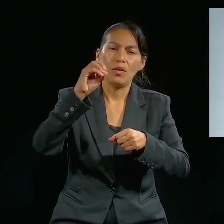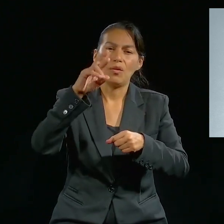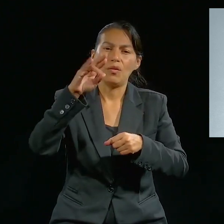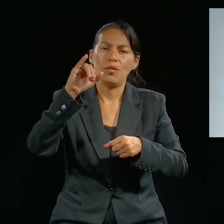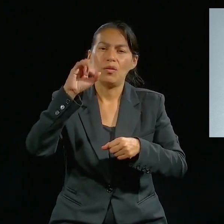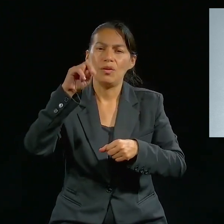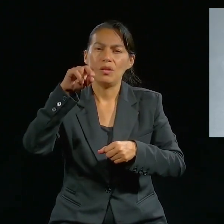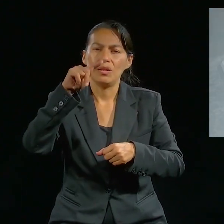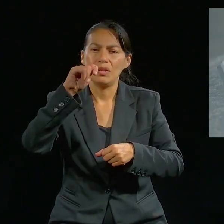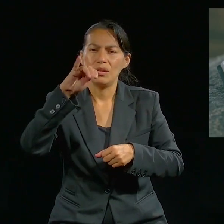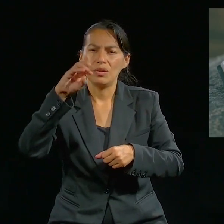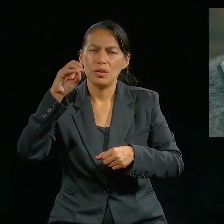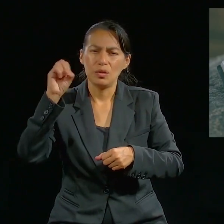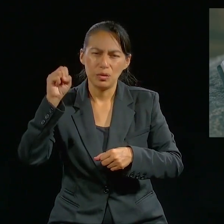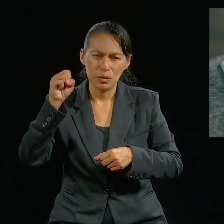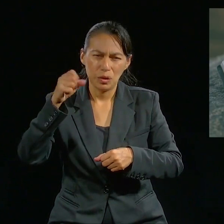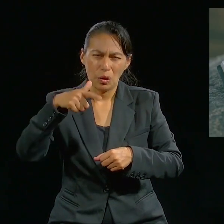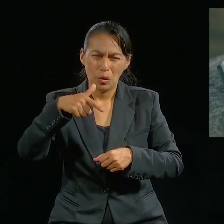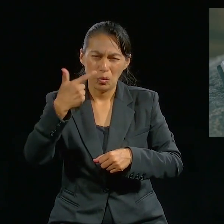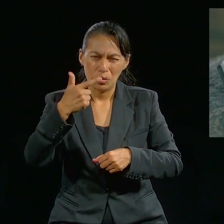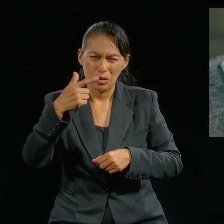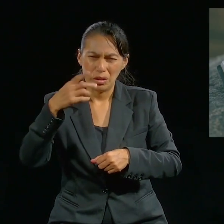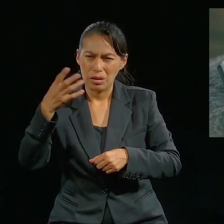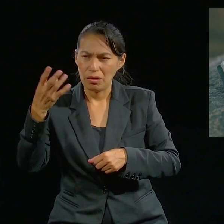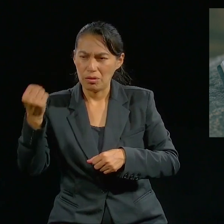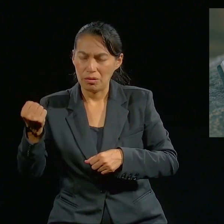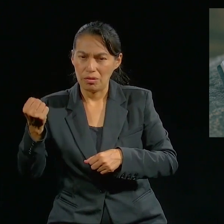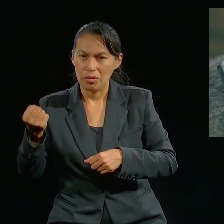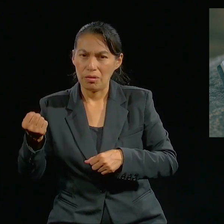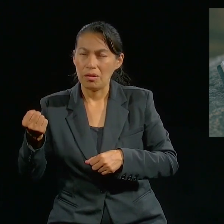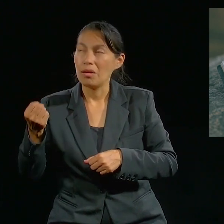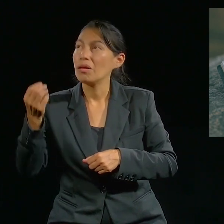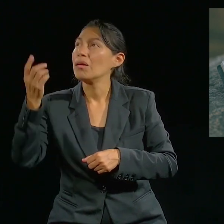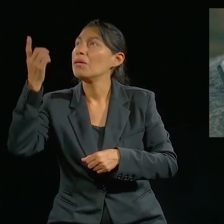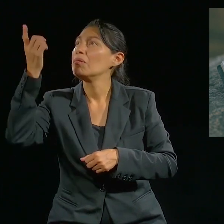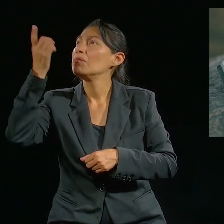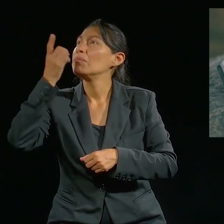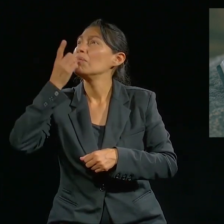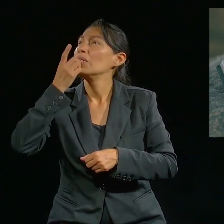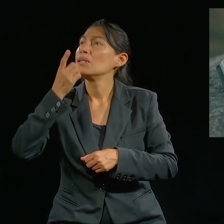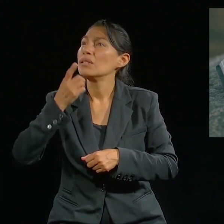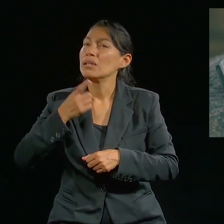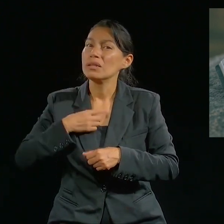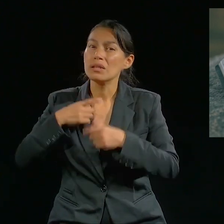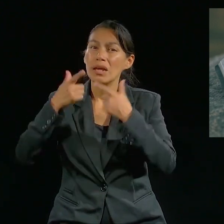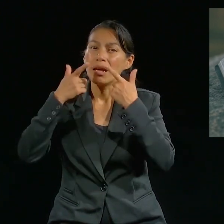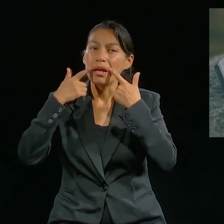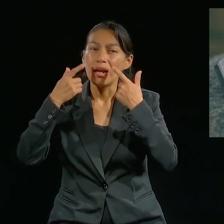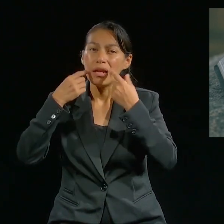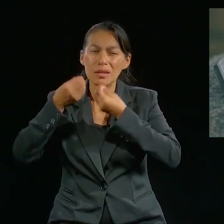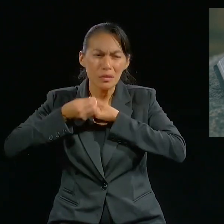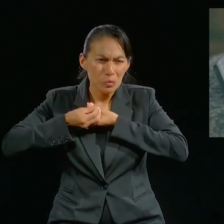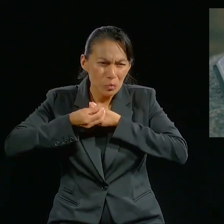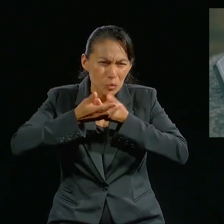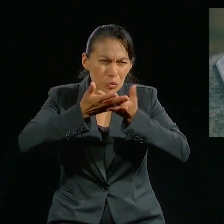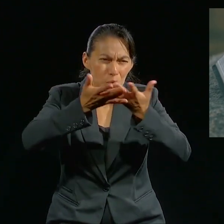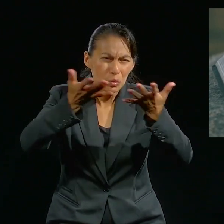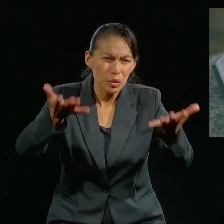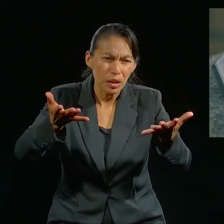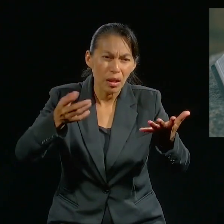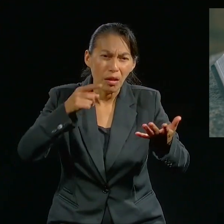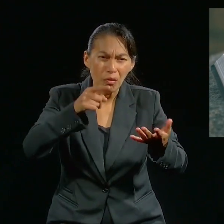9 y el versículo dice y me ha dicho bástate mi gracia porque mi poder se